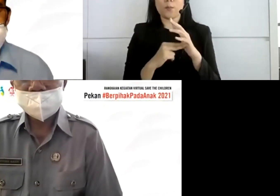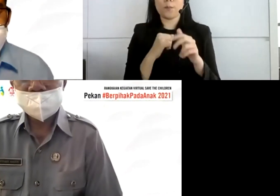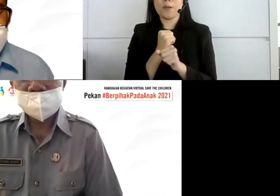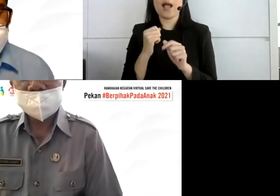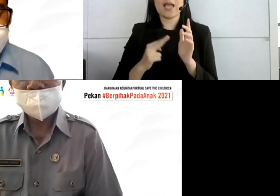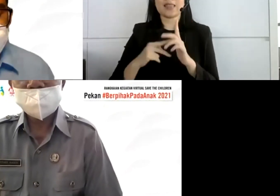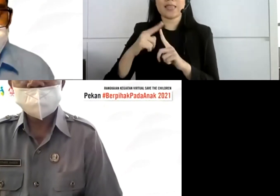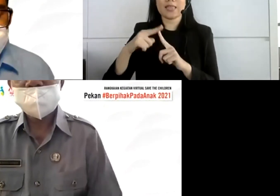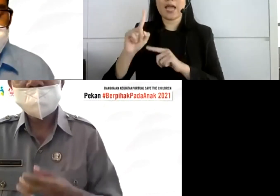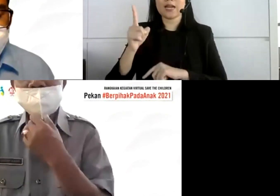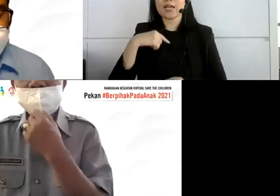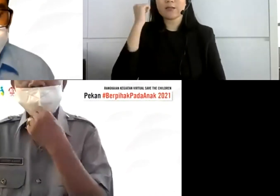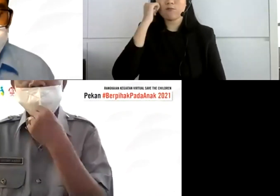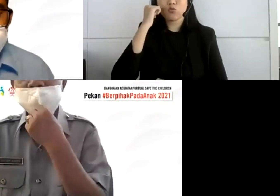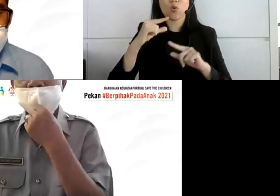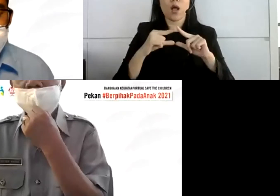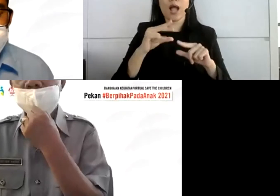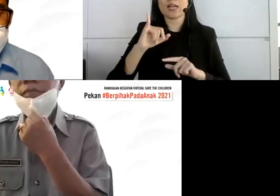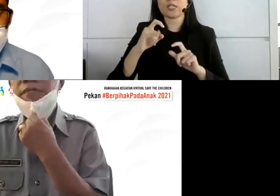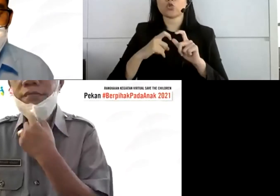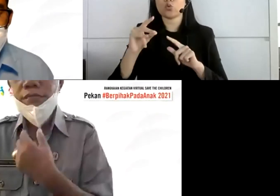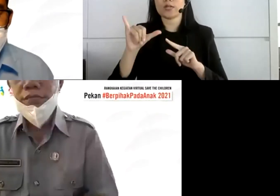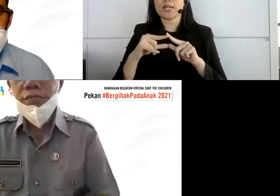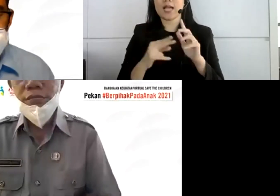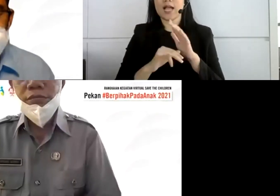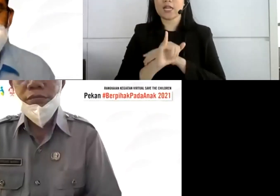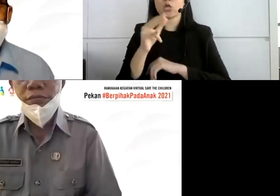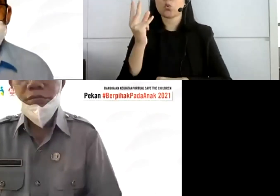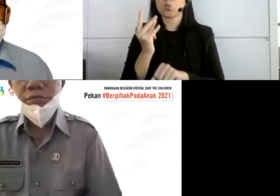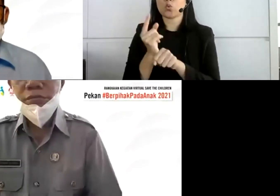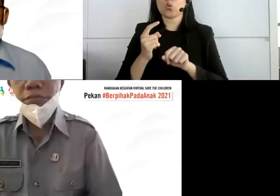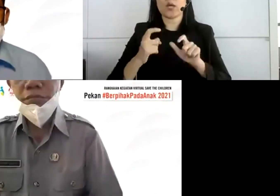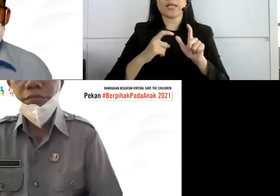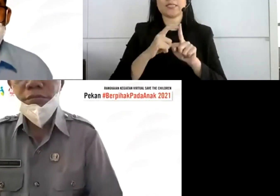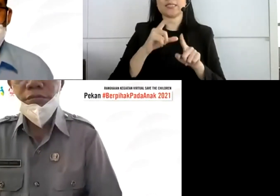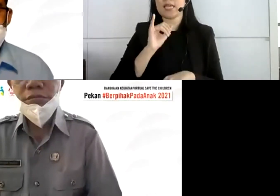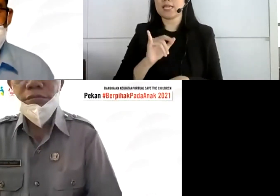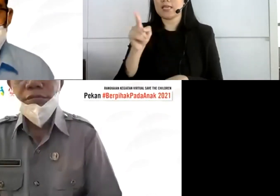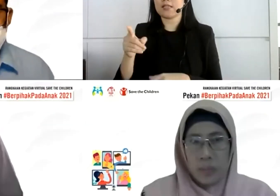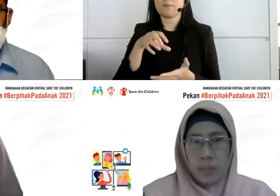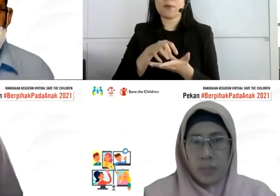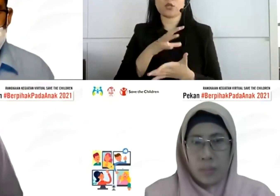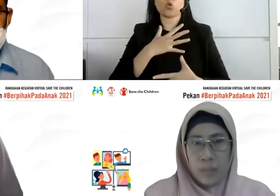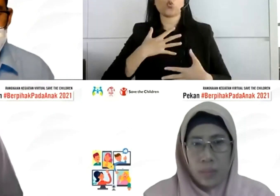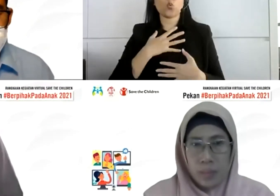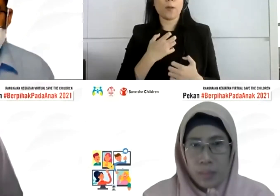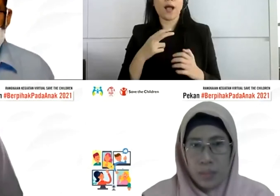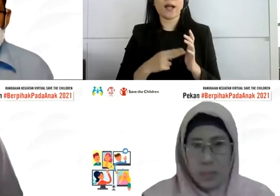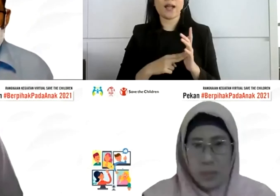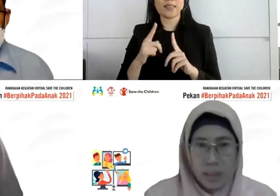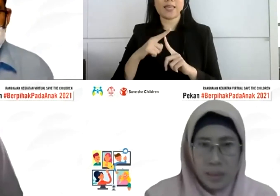ada Ibu Ari Suryani SPD, Guru SDI Olmasi, Kabupaten Kupang, Provinsi Nusa Tenggara